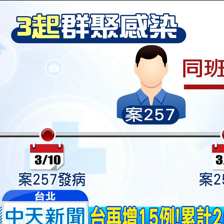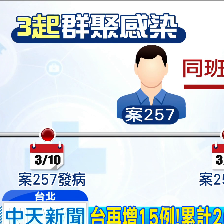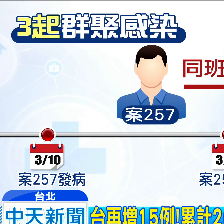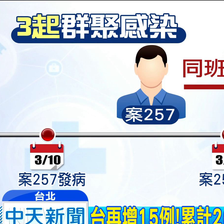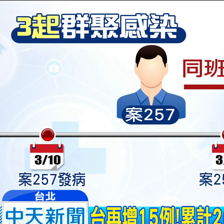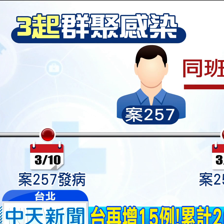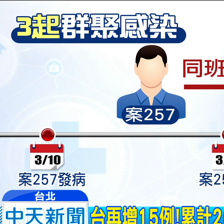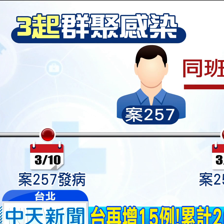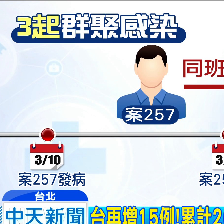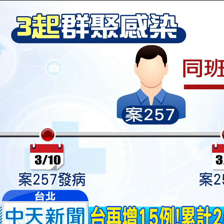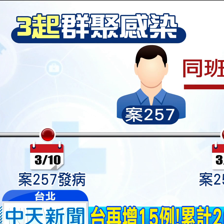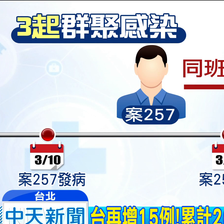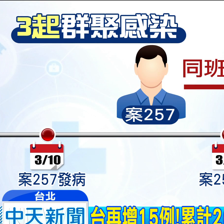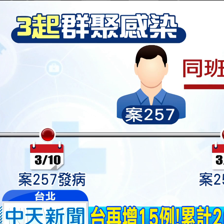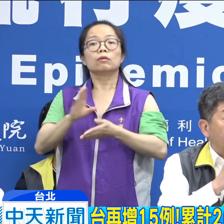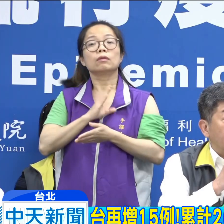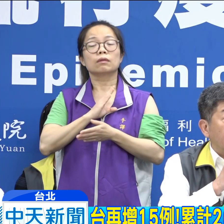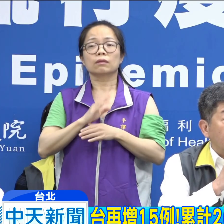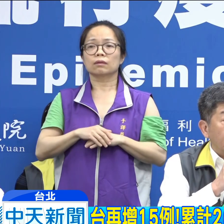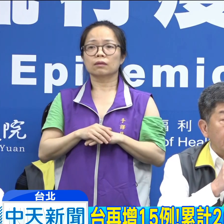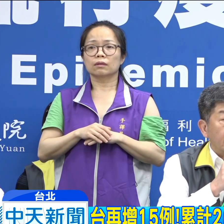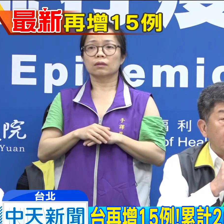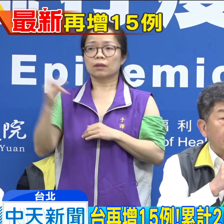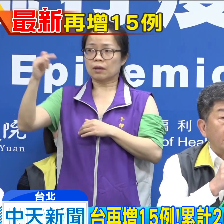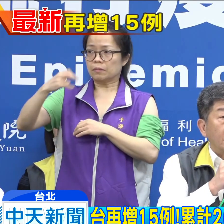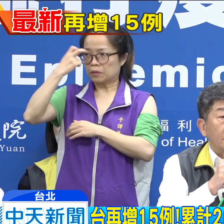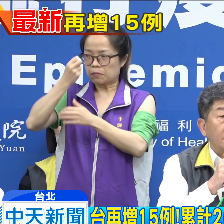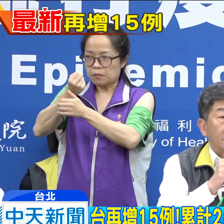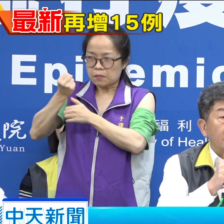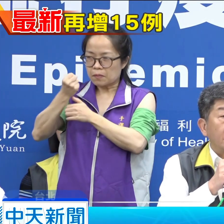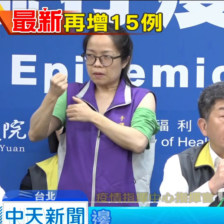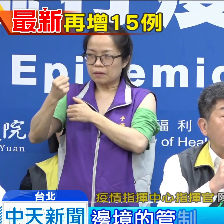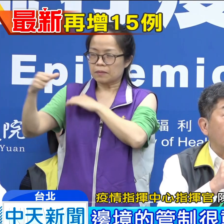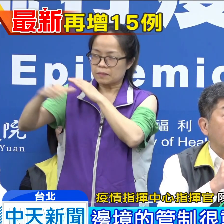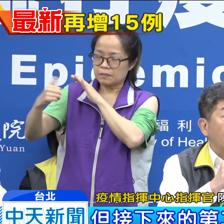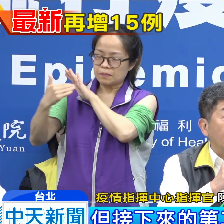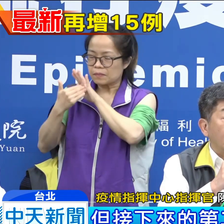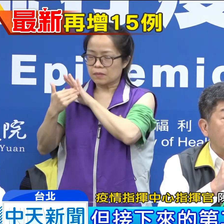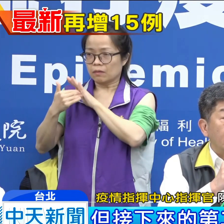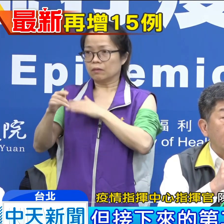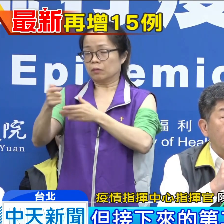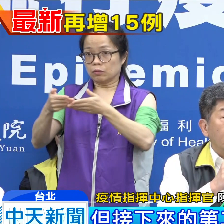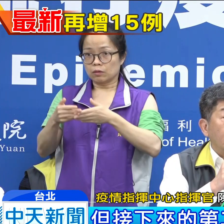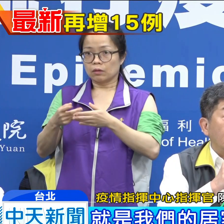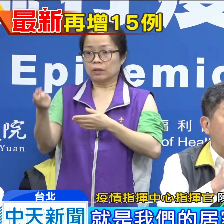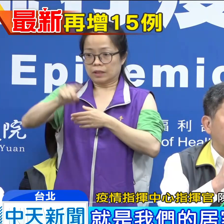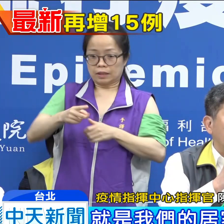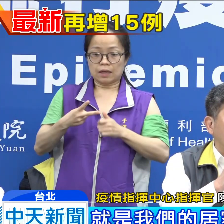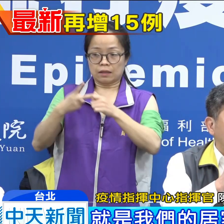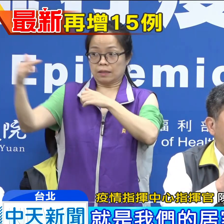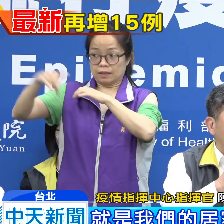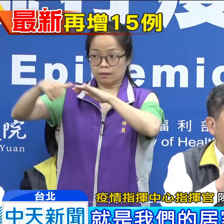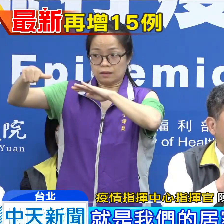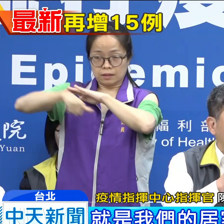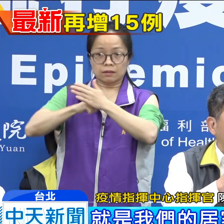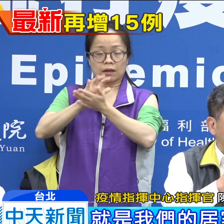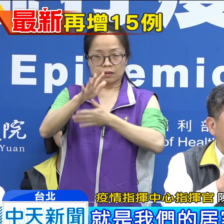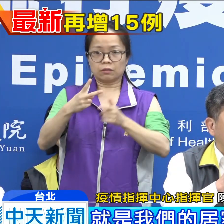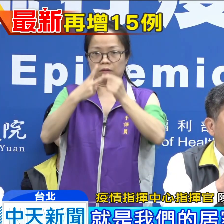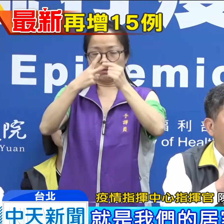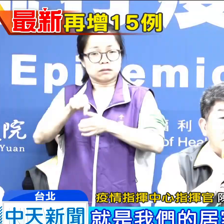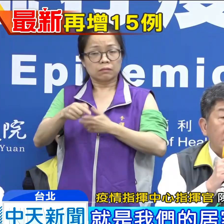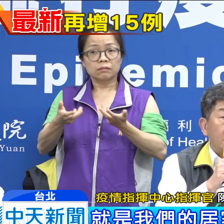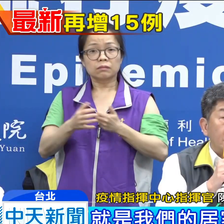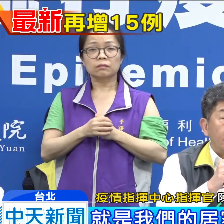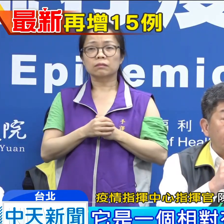检，2人27号确诊。 那边境的管制很重要，但接下来的第二条防线，就是我们的居家